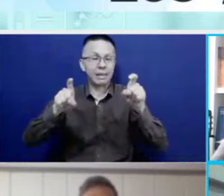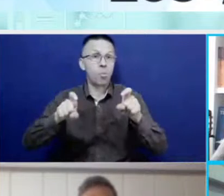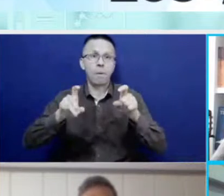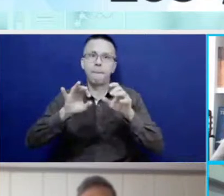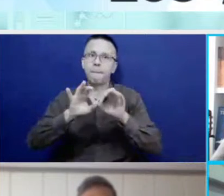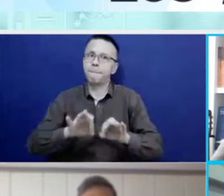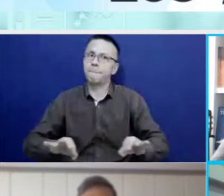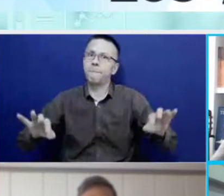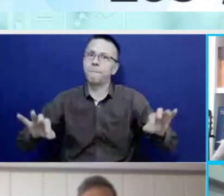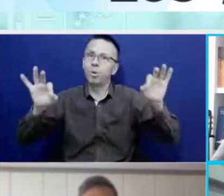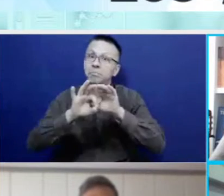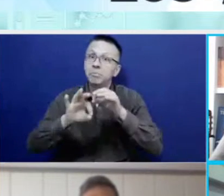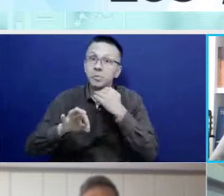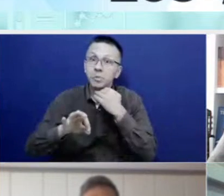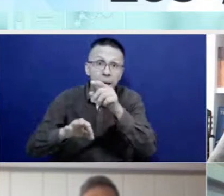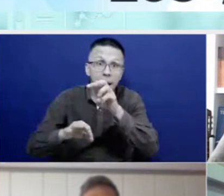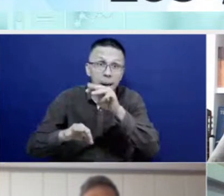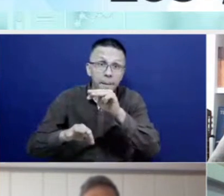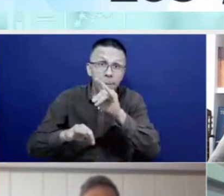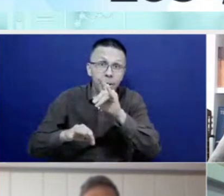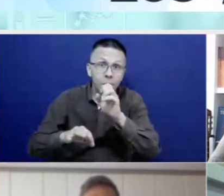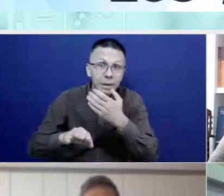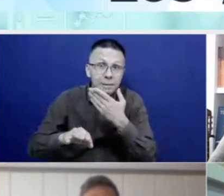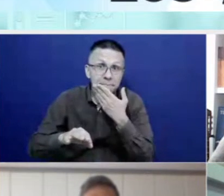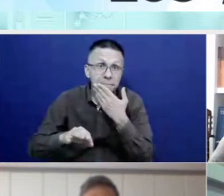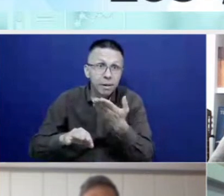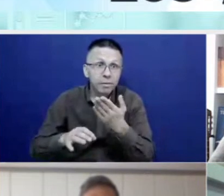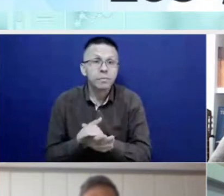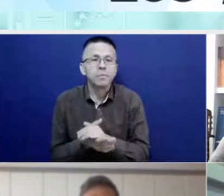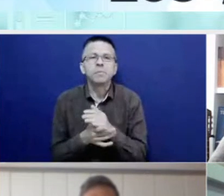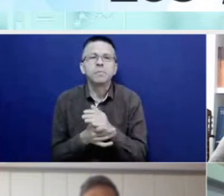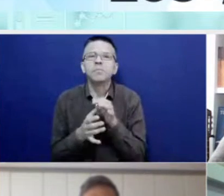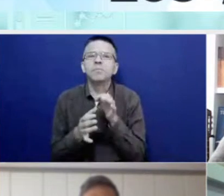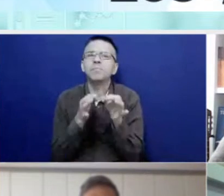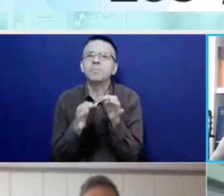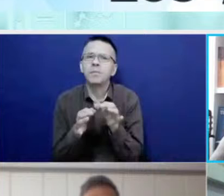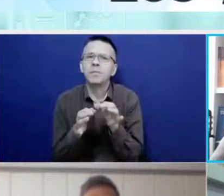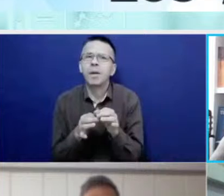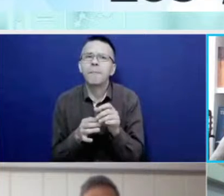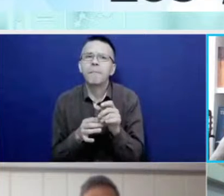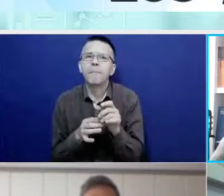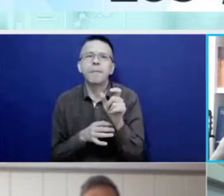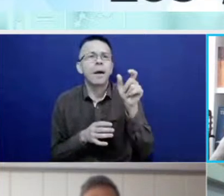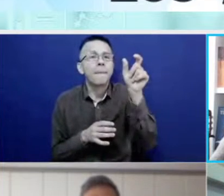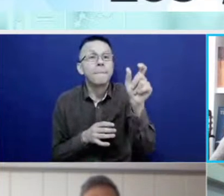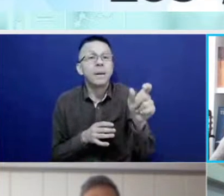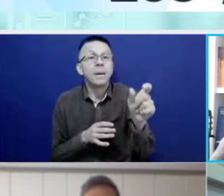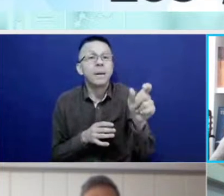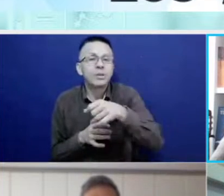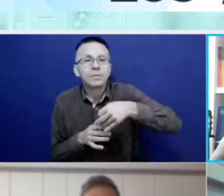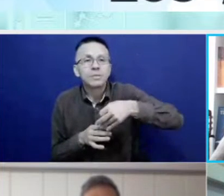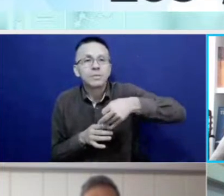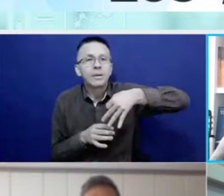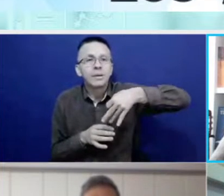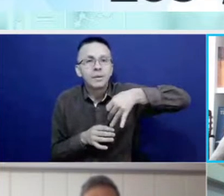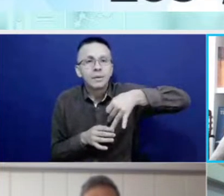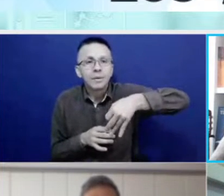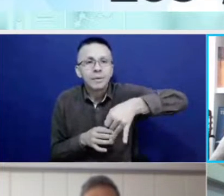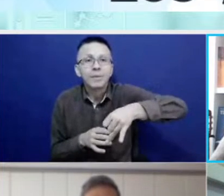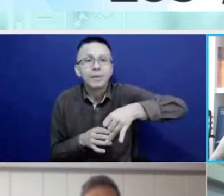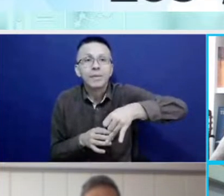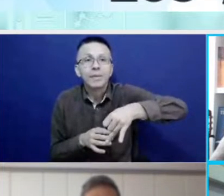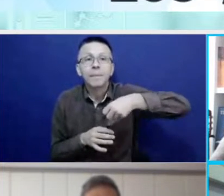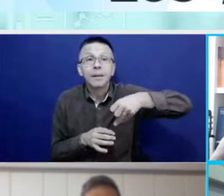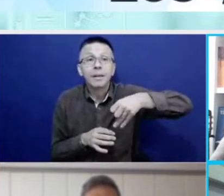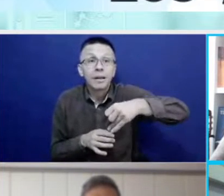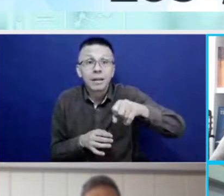si el doctor Mano me lo permite, es entender un poco la realidad de la población de talla baja o con enanismo, que tenemos también